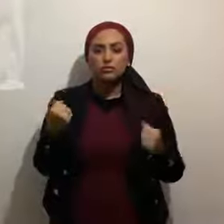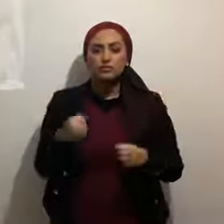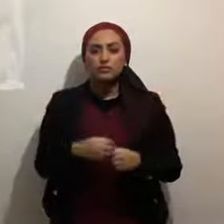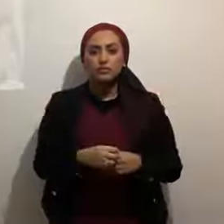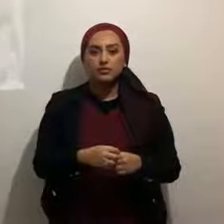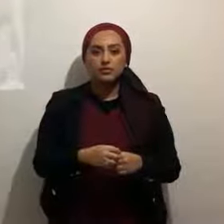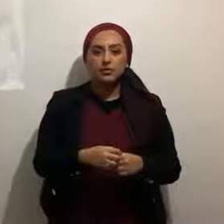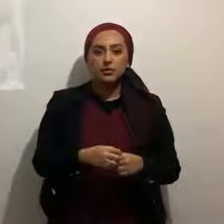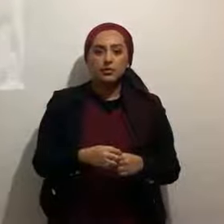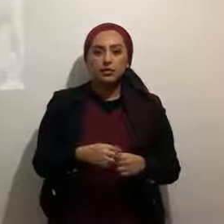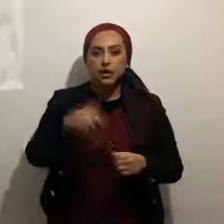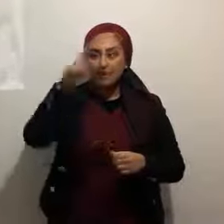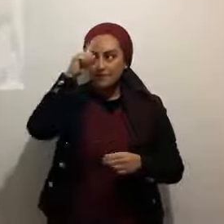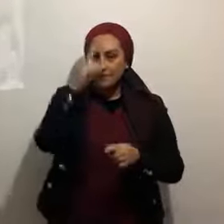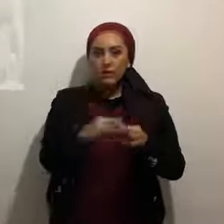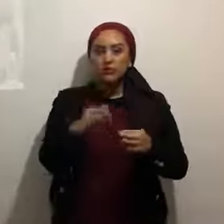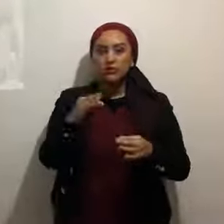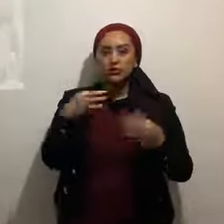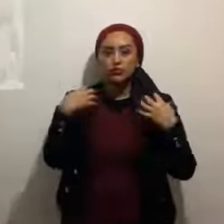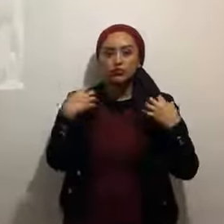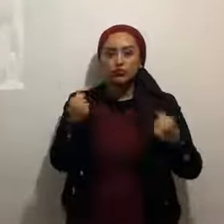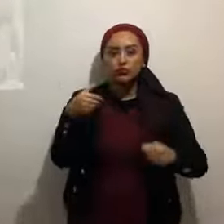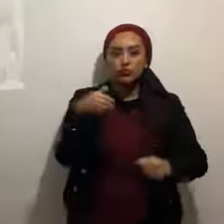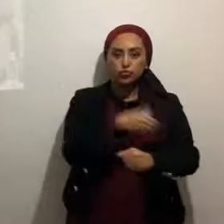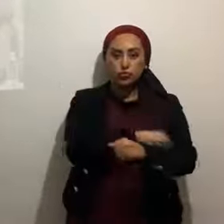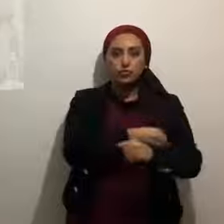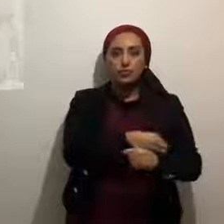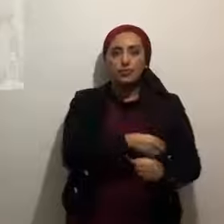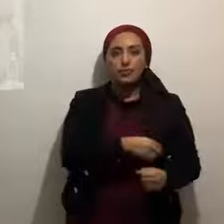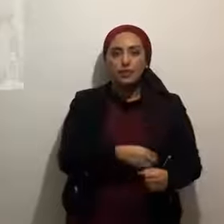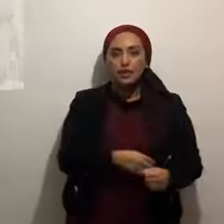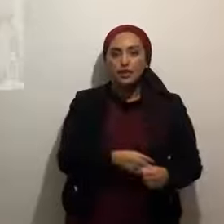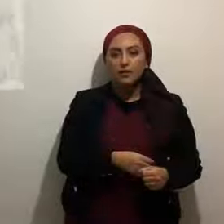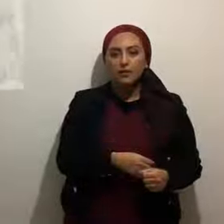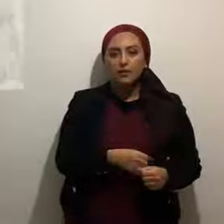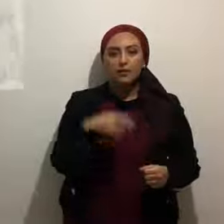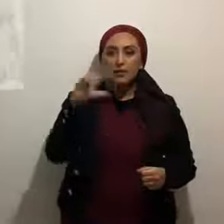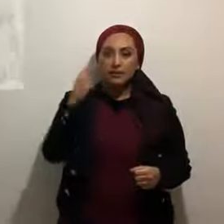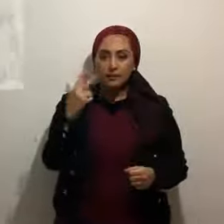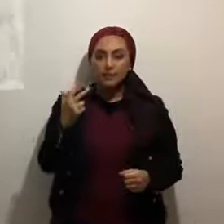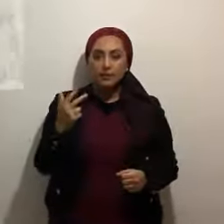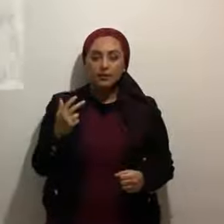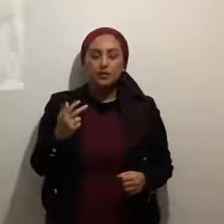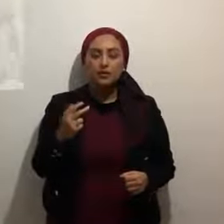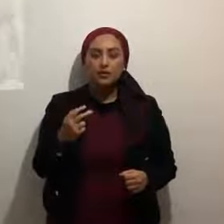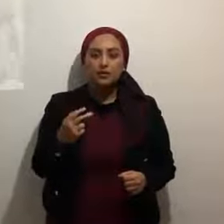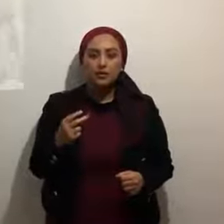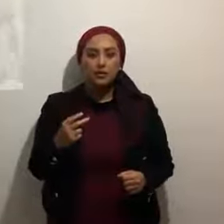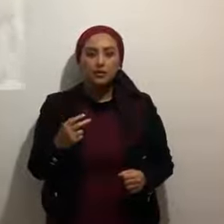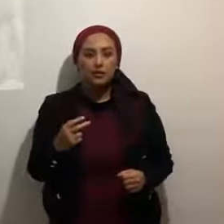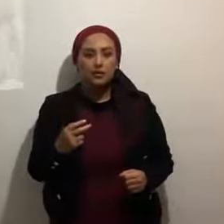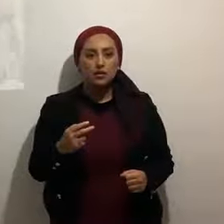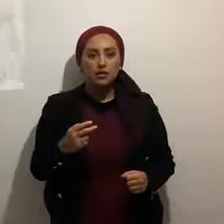en convicciones de fe, siendo fuerte. Tres, siendo decente.